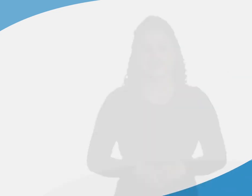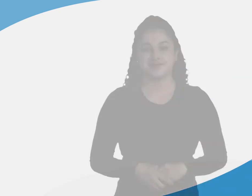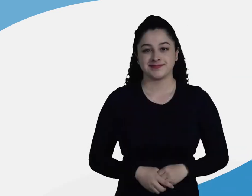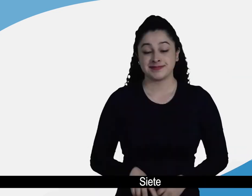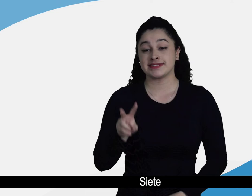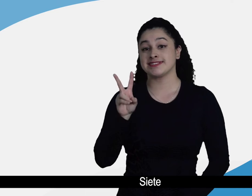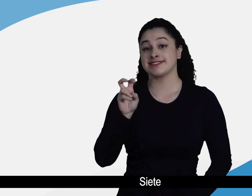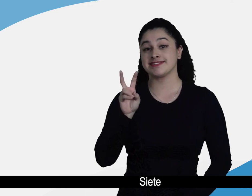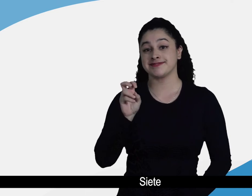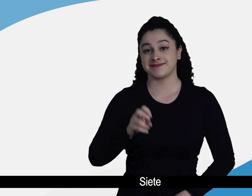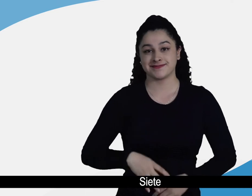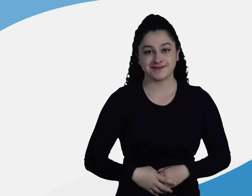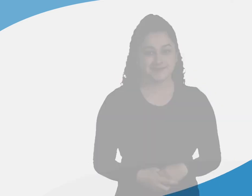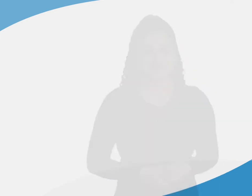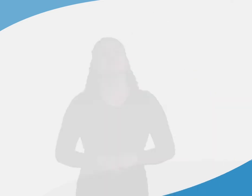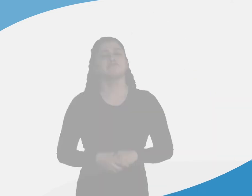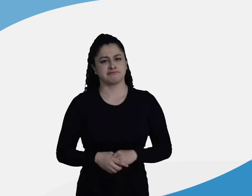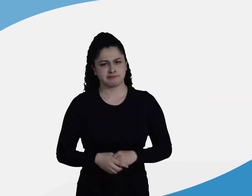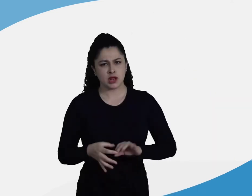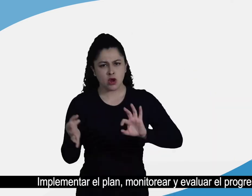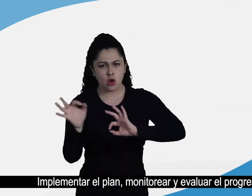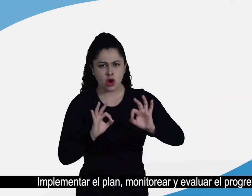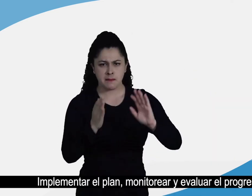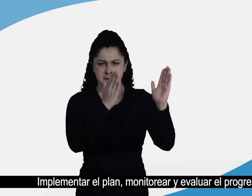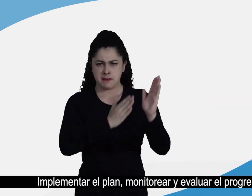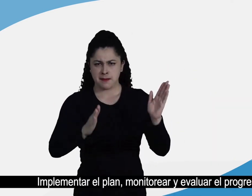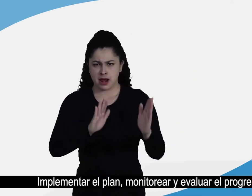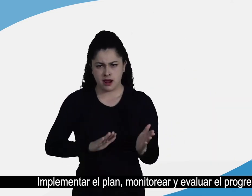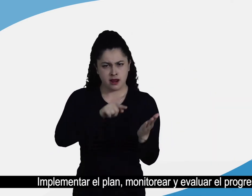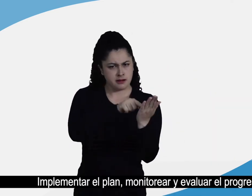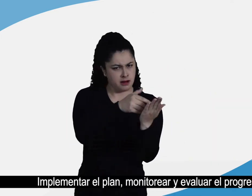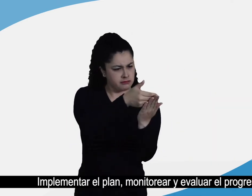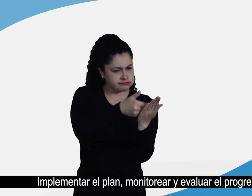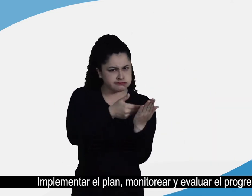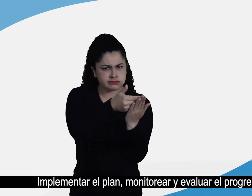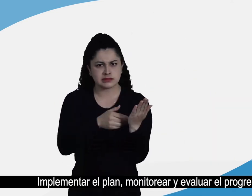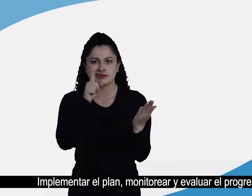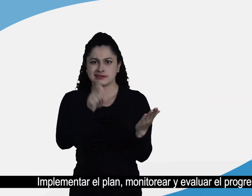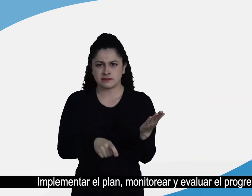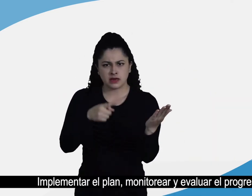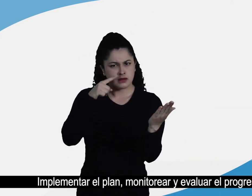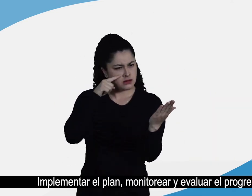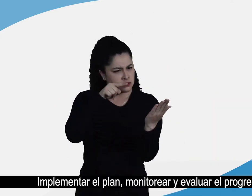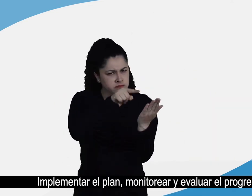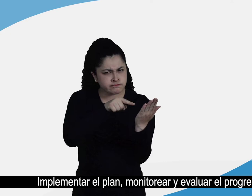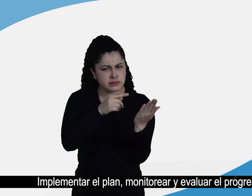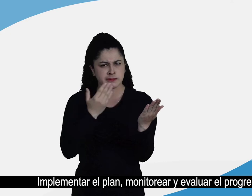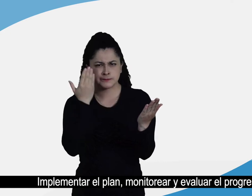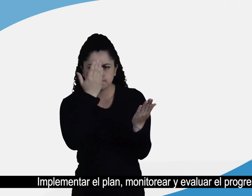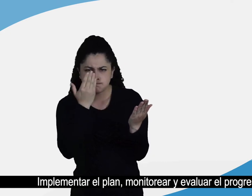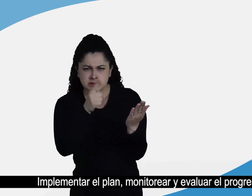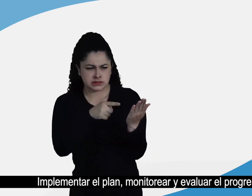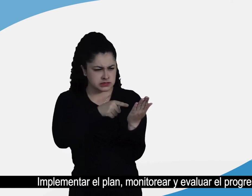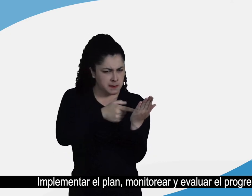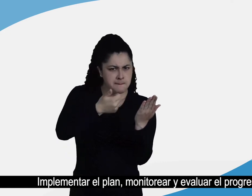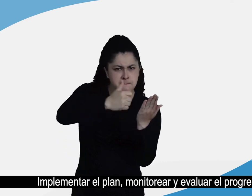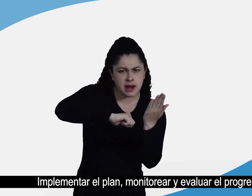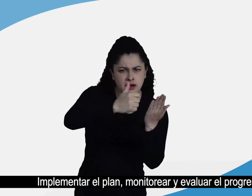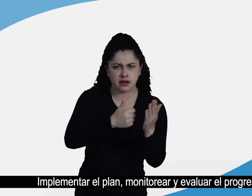7. Implementar el plan, monitorear y evaluar